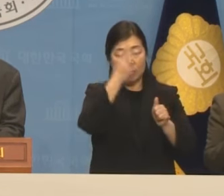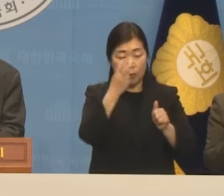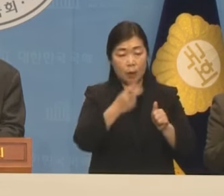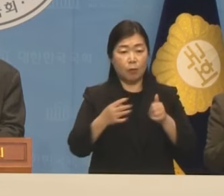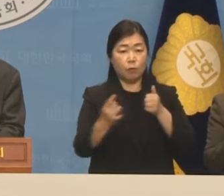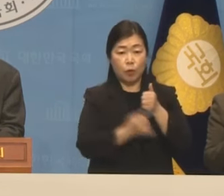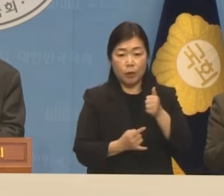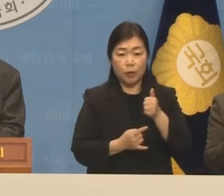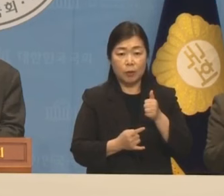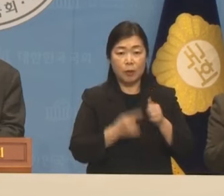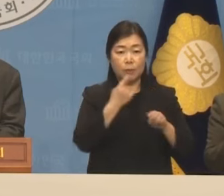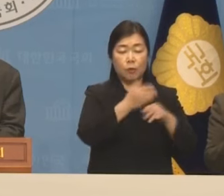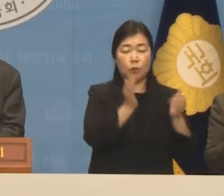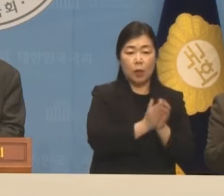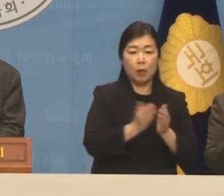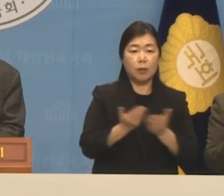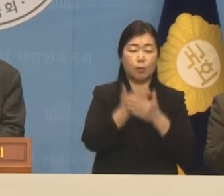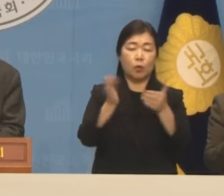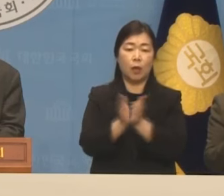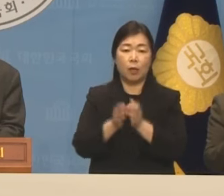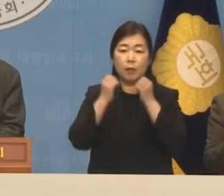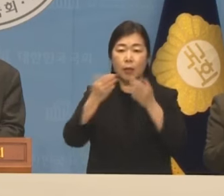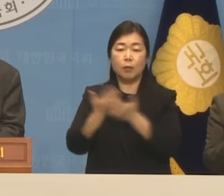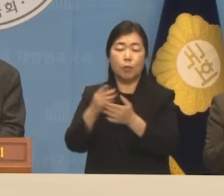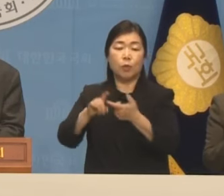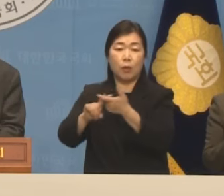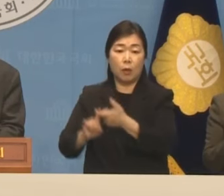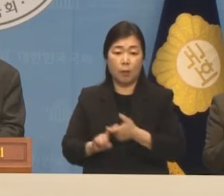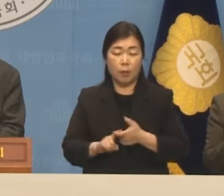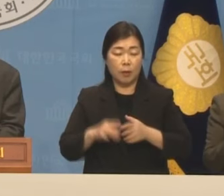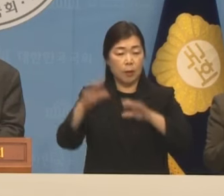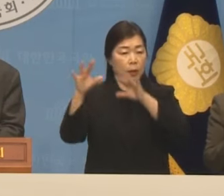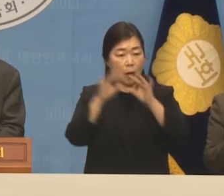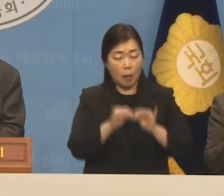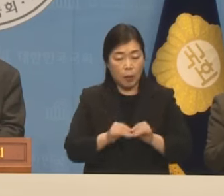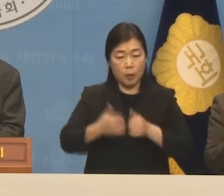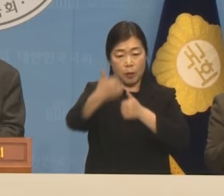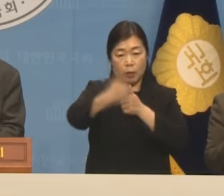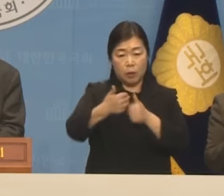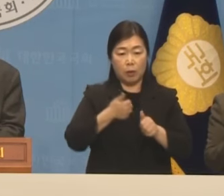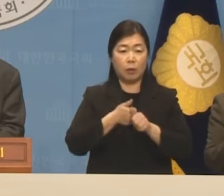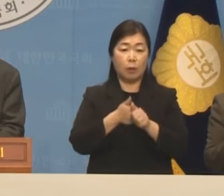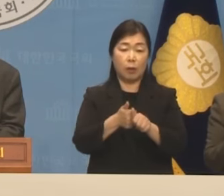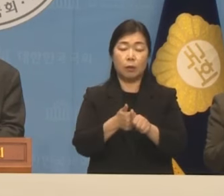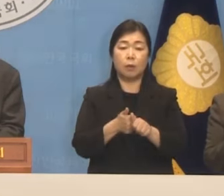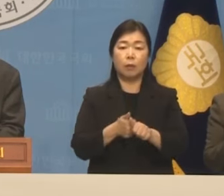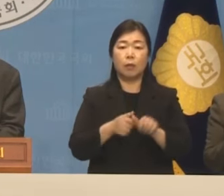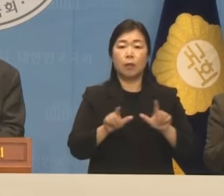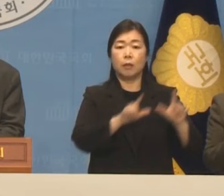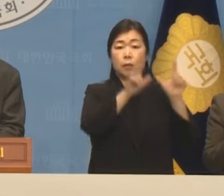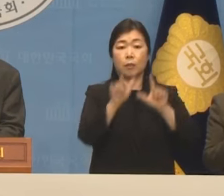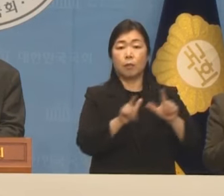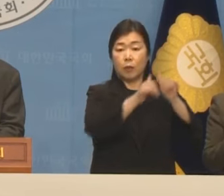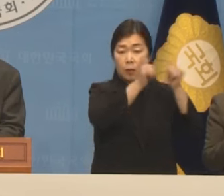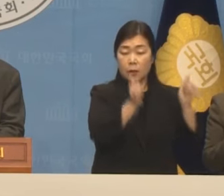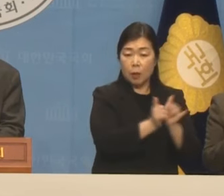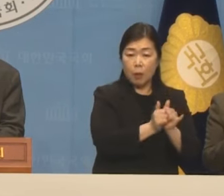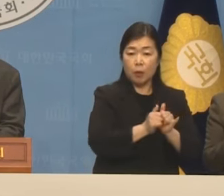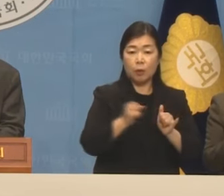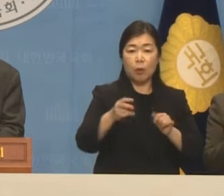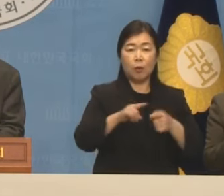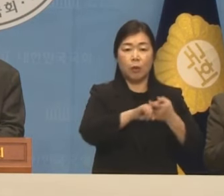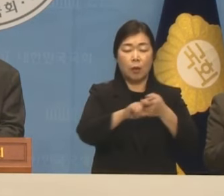더불어민주당과 진보당, 새진보연합의 합의와 요청에 따라 시민사회